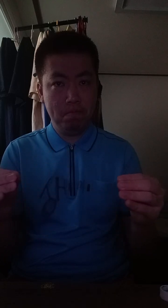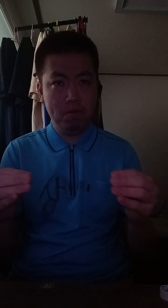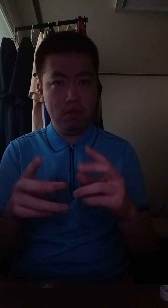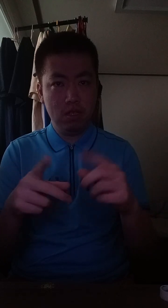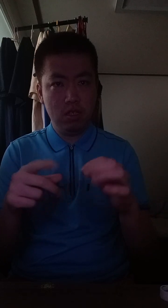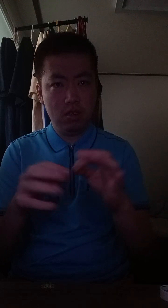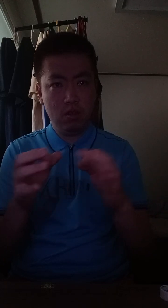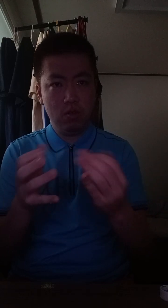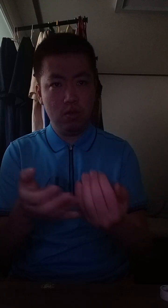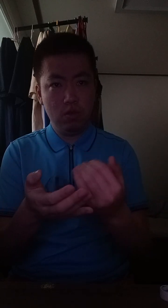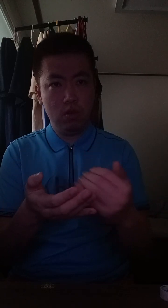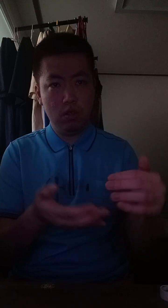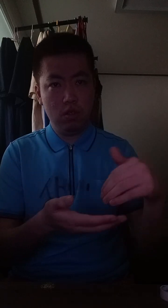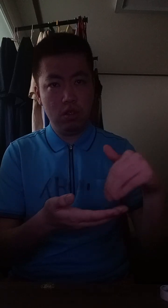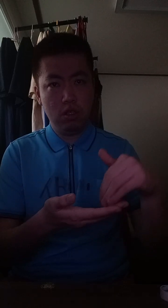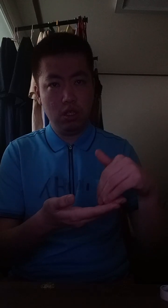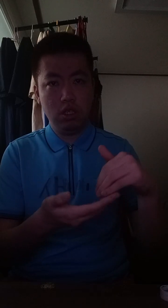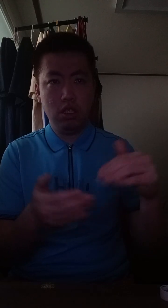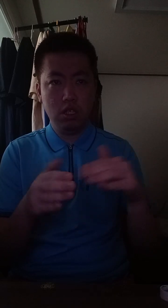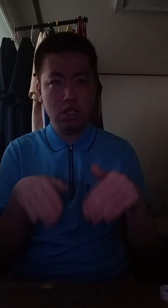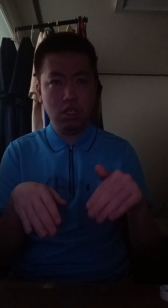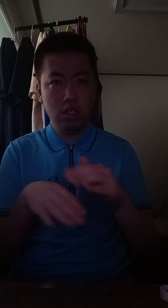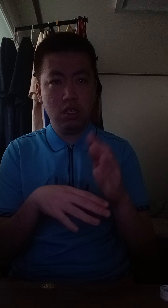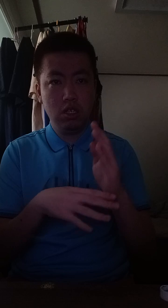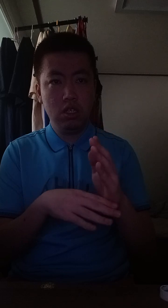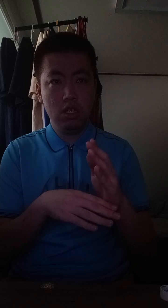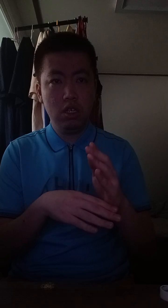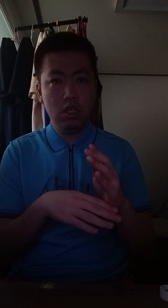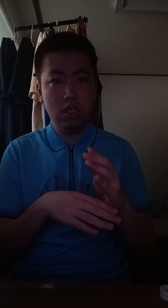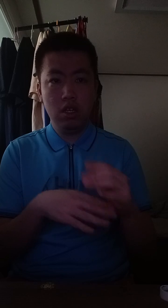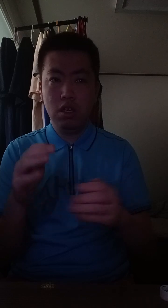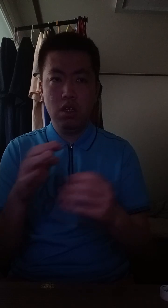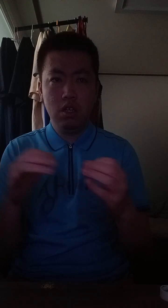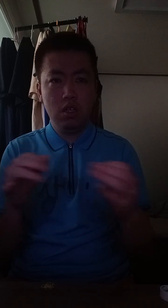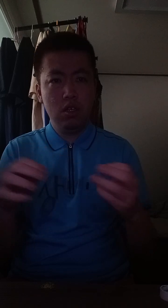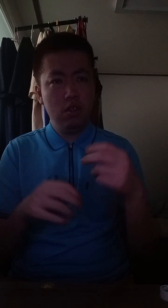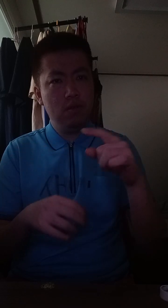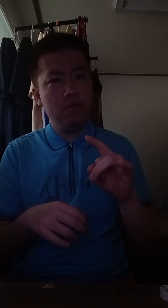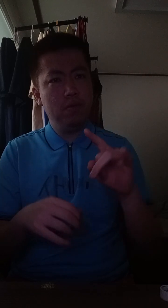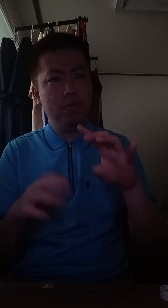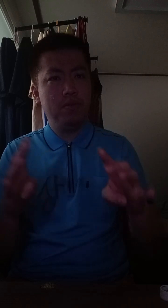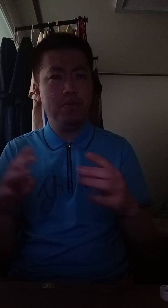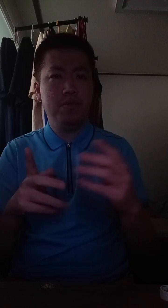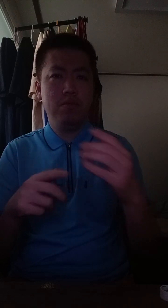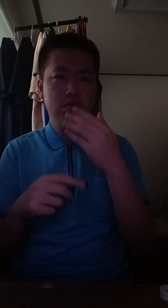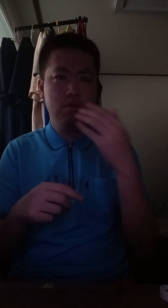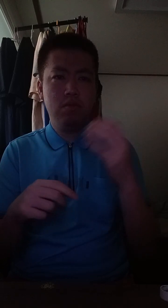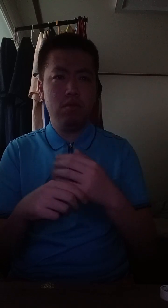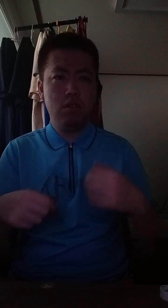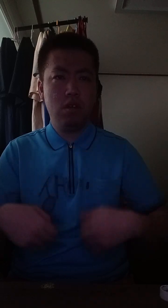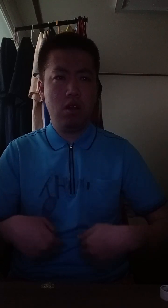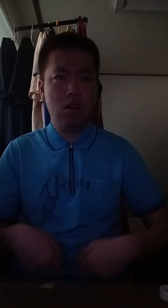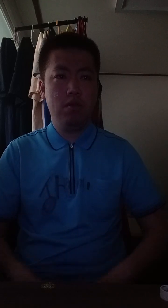고정식 고무발판으로 깊게 빠지는 걸 막고 있지만 실제 설치율은 19%에 불과합니다.